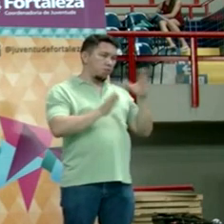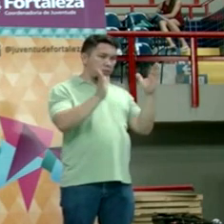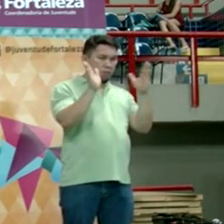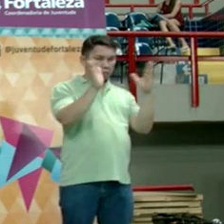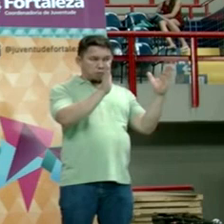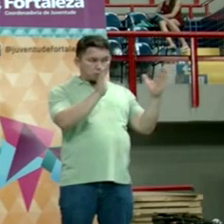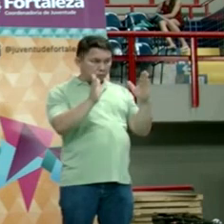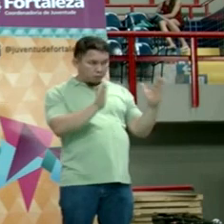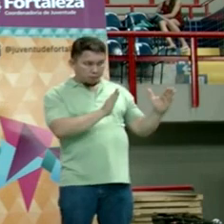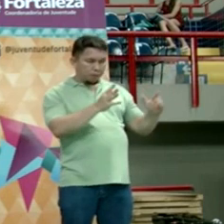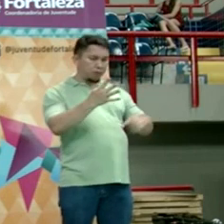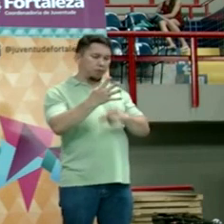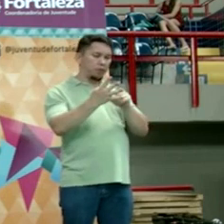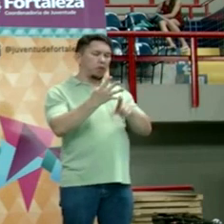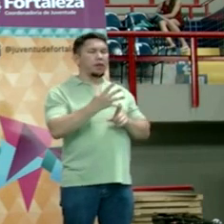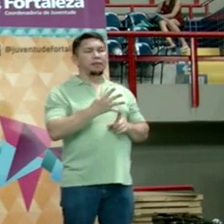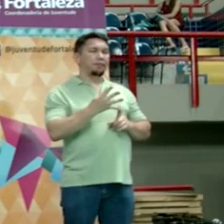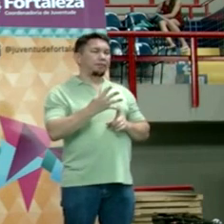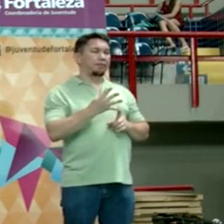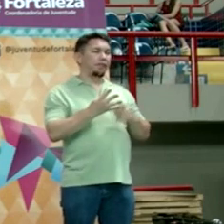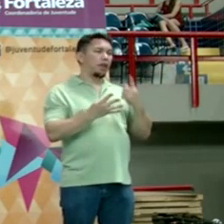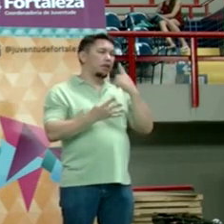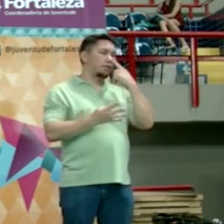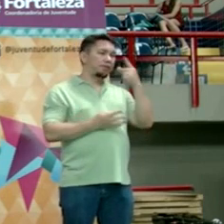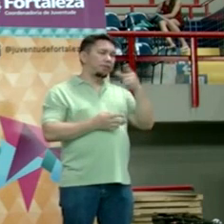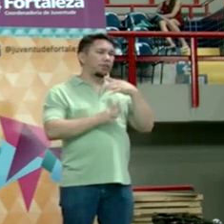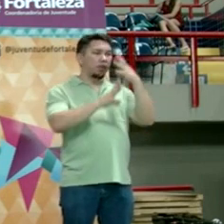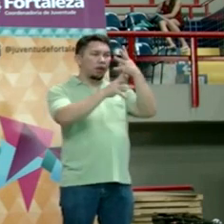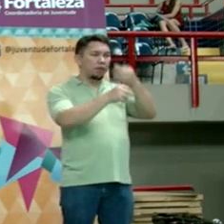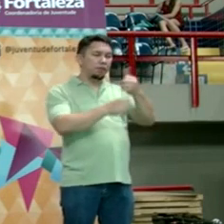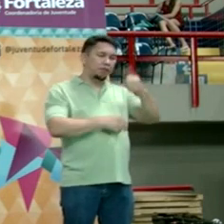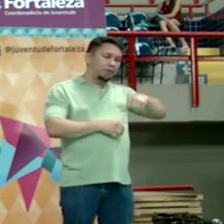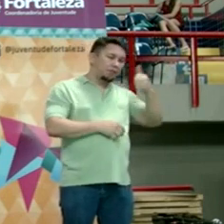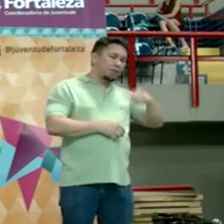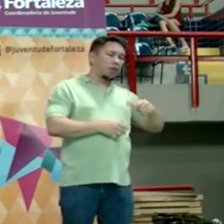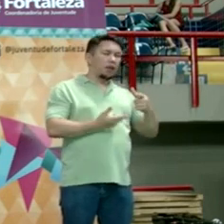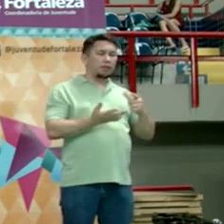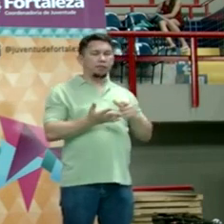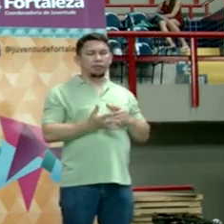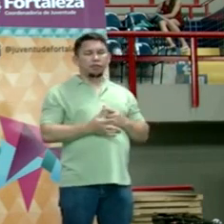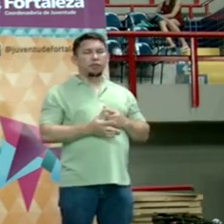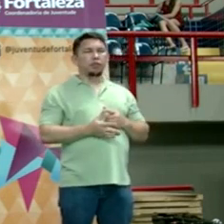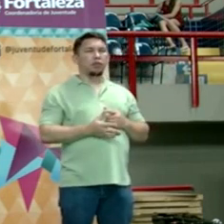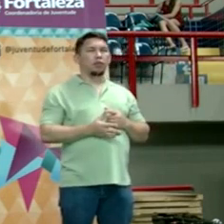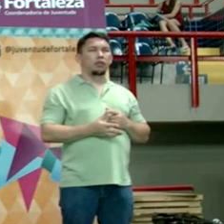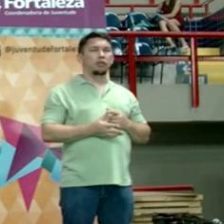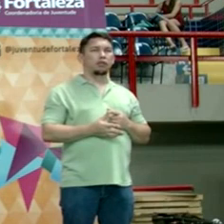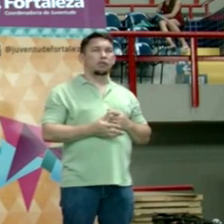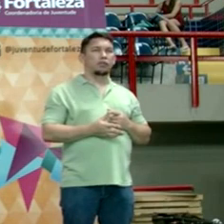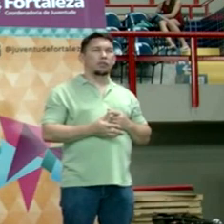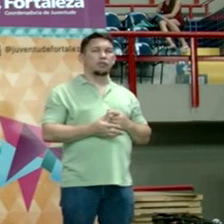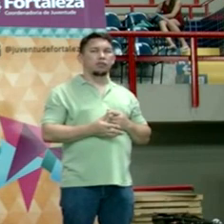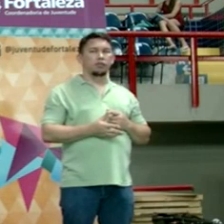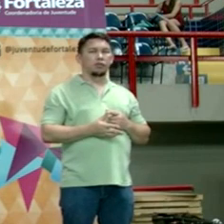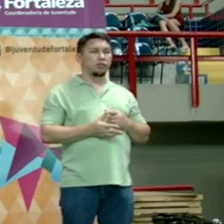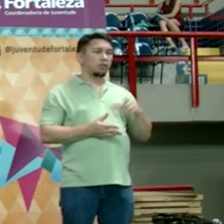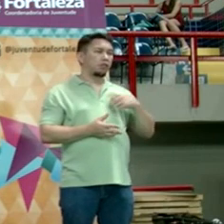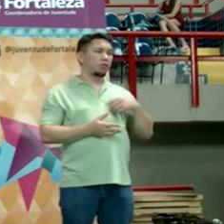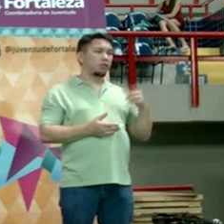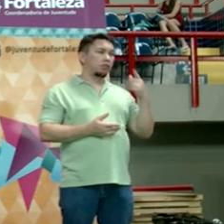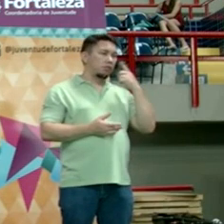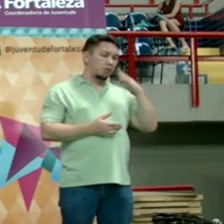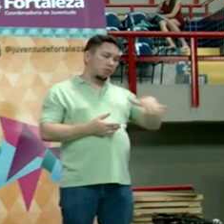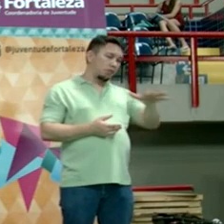diagramar, um custo para quem vai fazer a revisão, um custo para o custo de